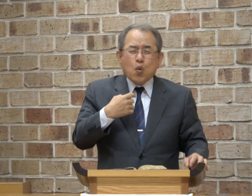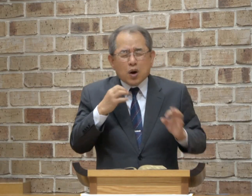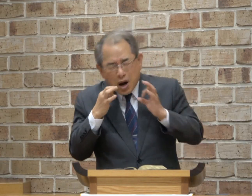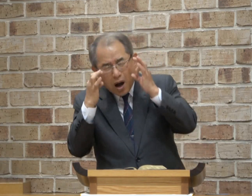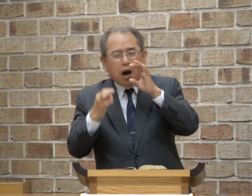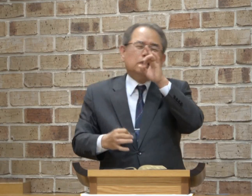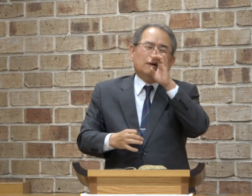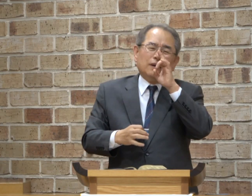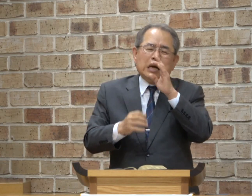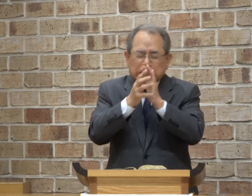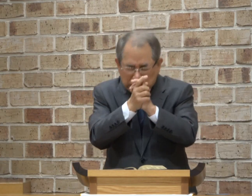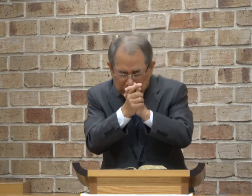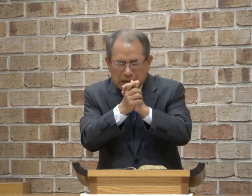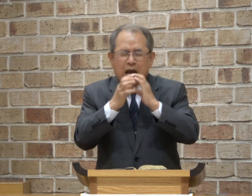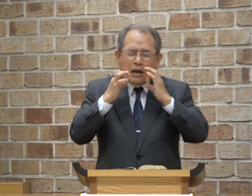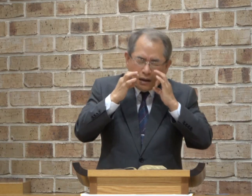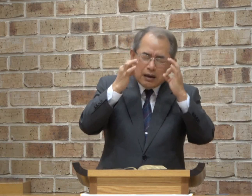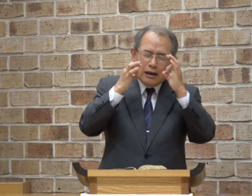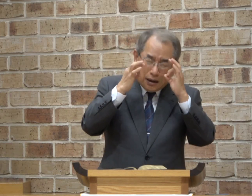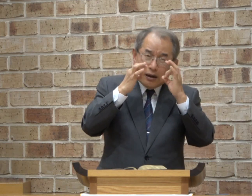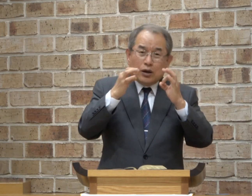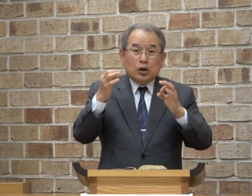합니다. 우리 힘으로 안 되고